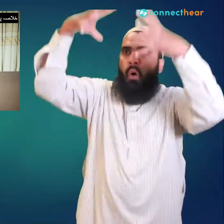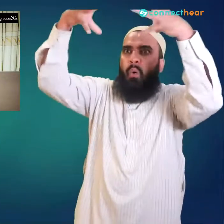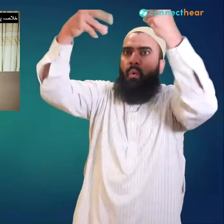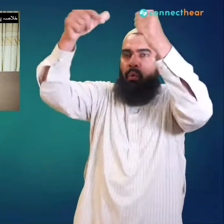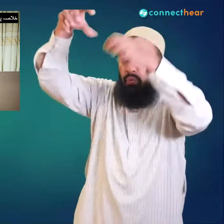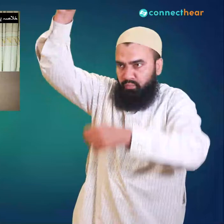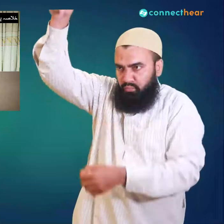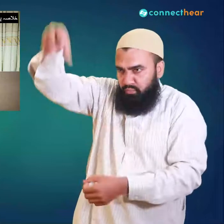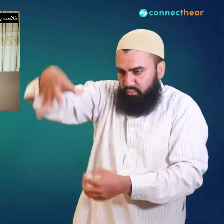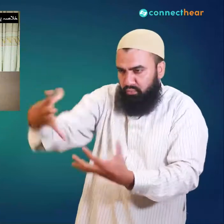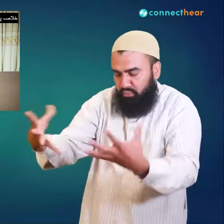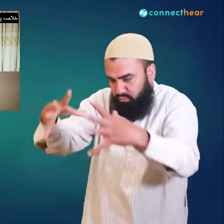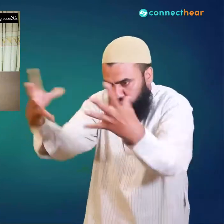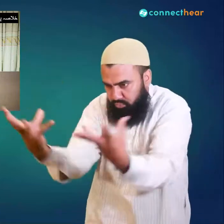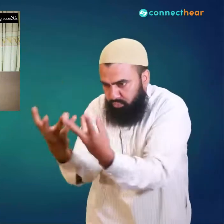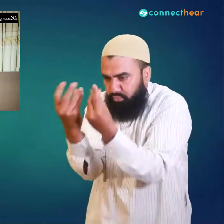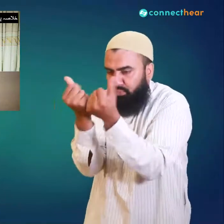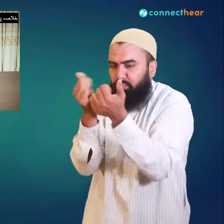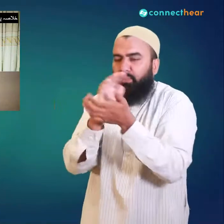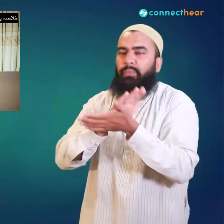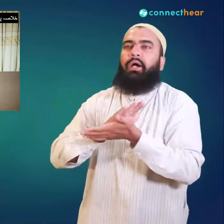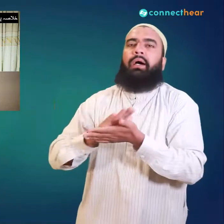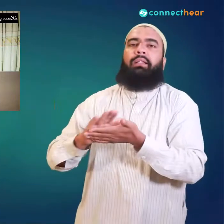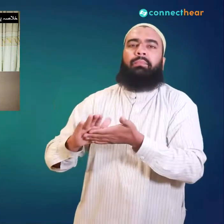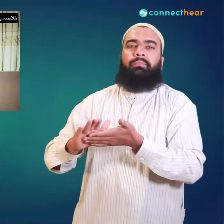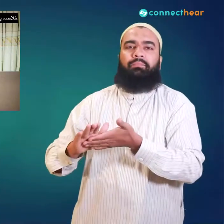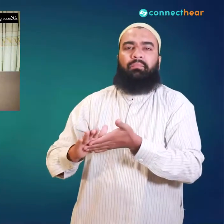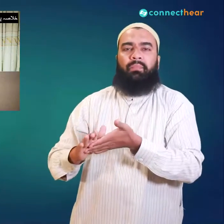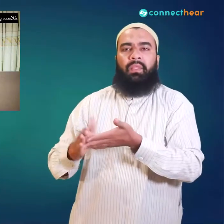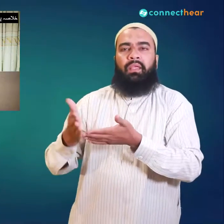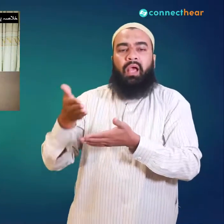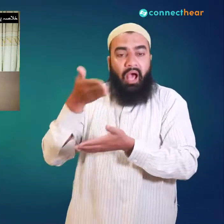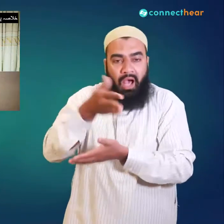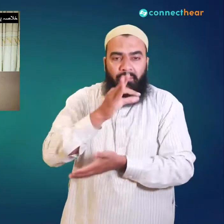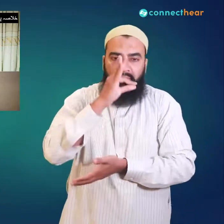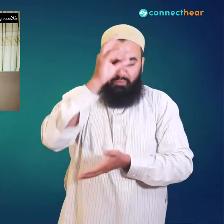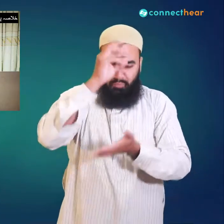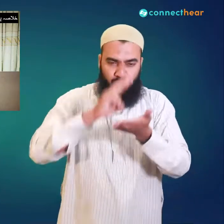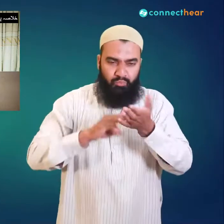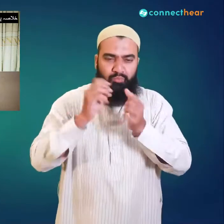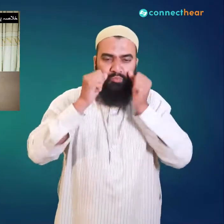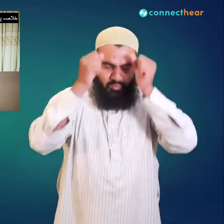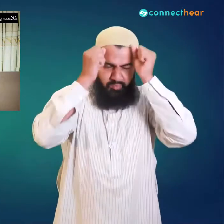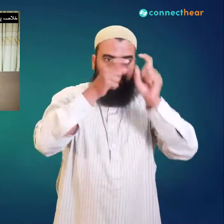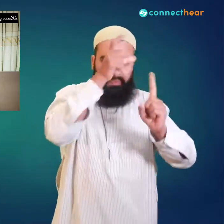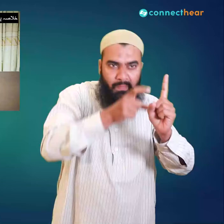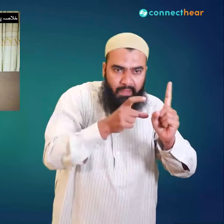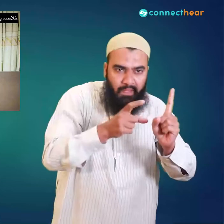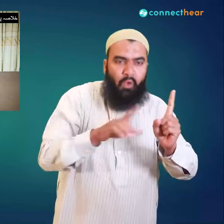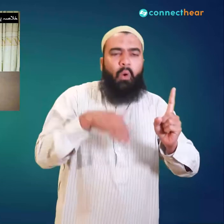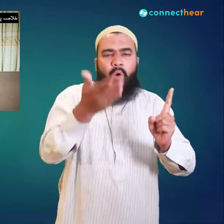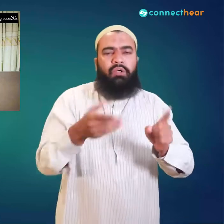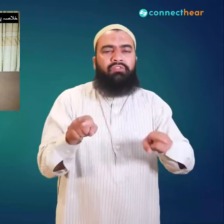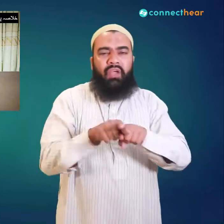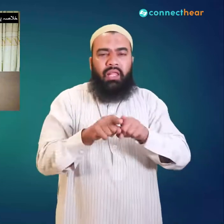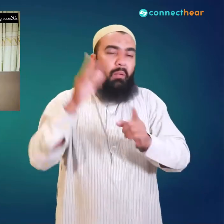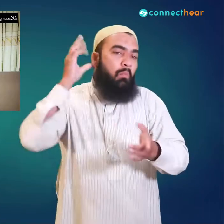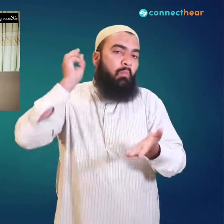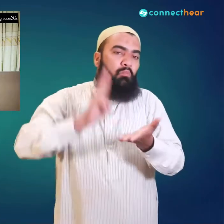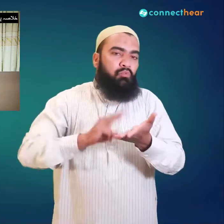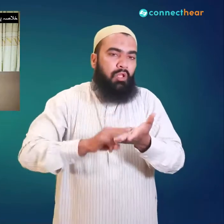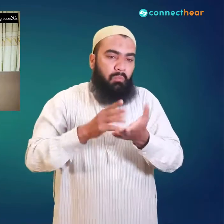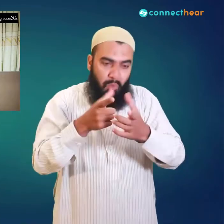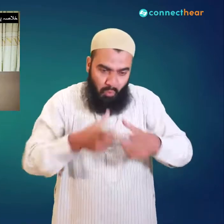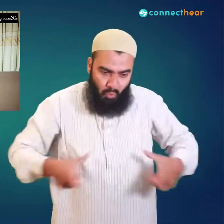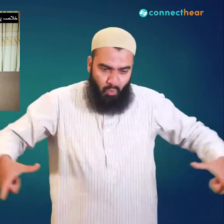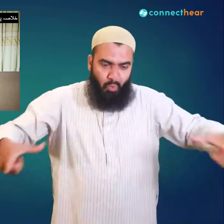ہوا کرتی تھی۔ آپ صلی اللہ علیہ وسلم کی امت کے لیے مال غنیمت کو نہ صرف یہ کہ حلال